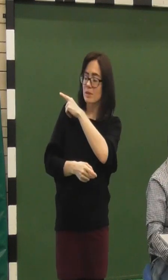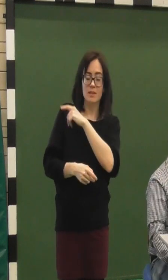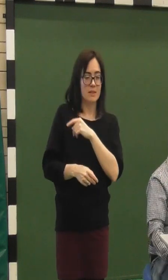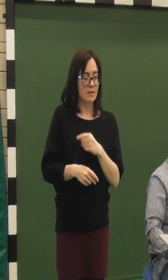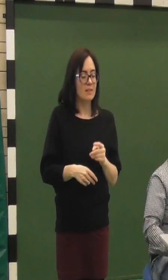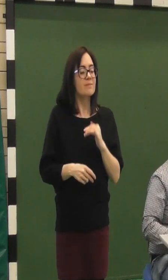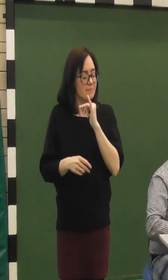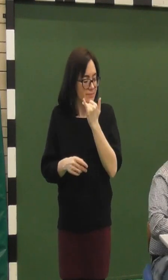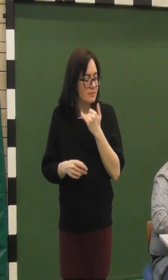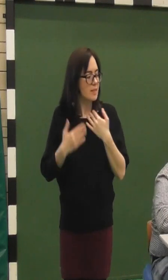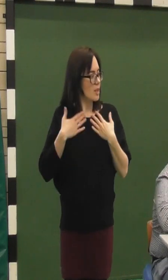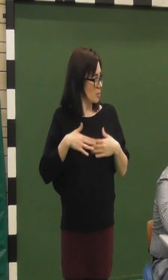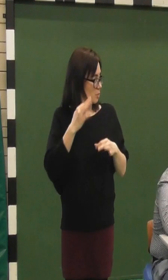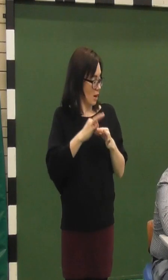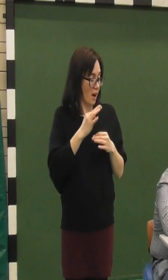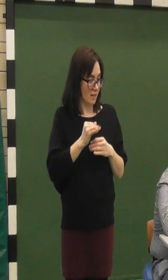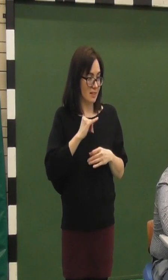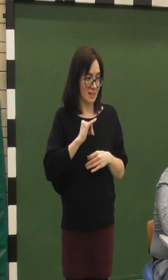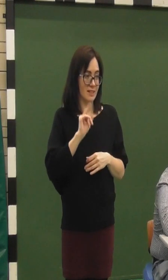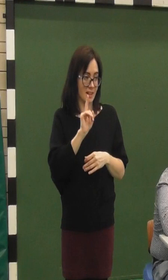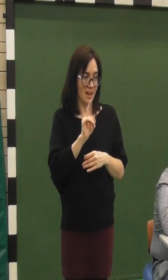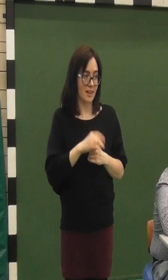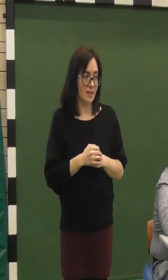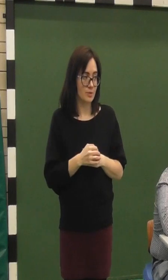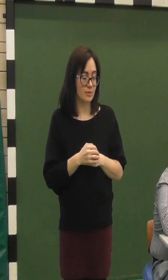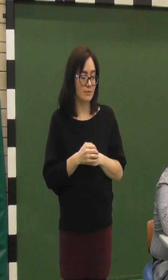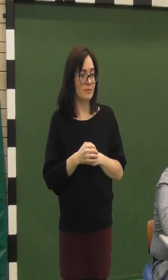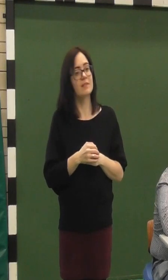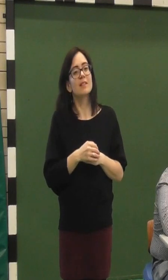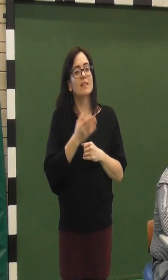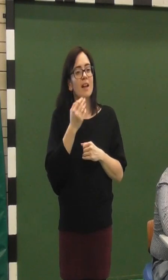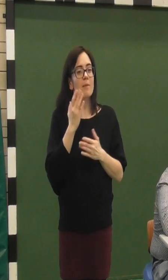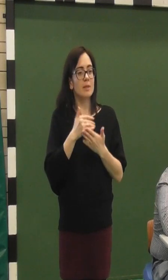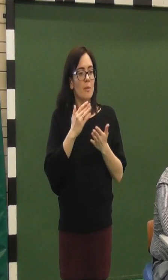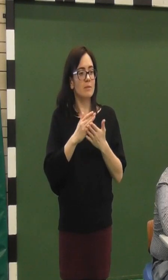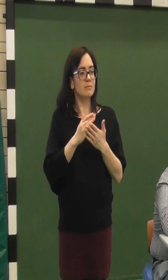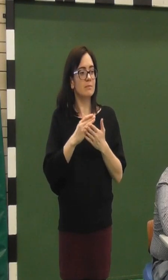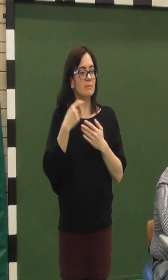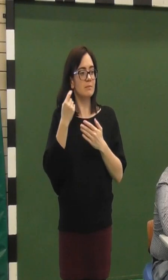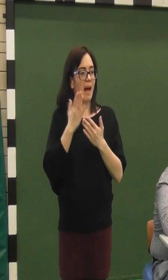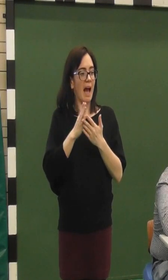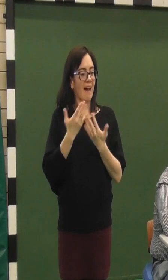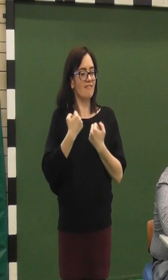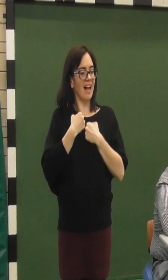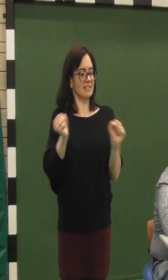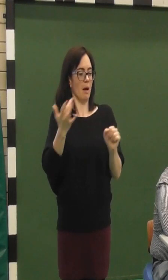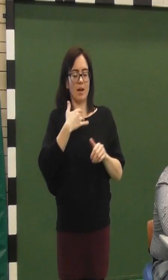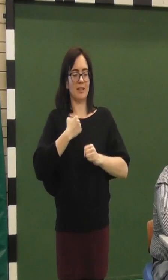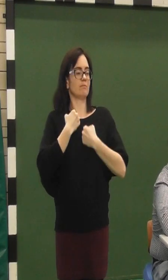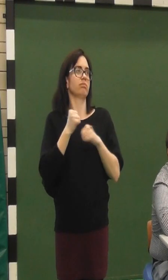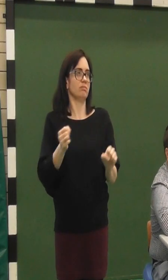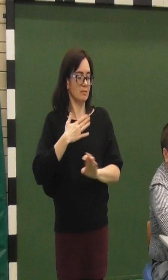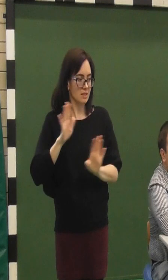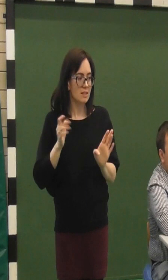ruhavarrás. Amikor már mi felszabadultunk, akkor